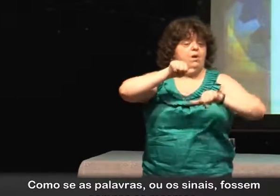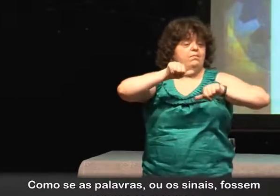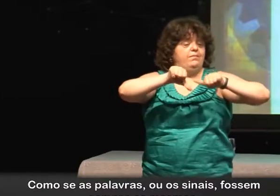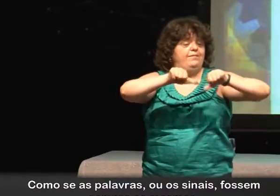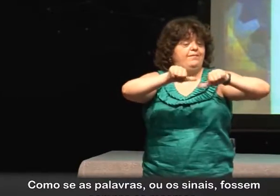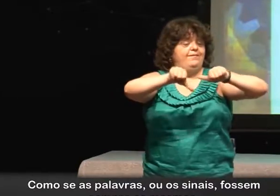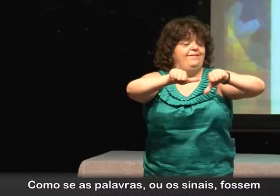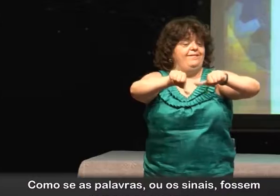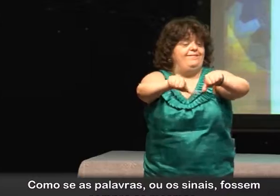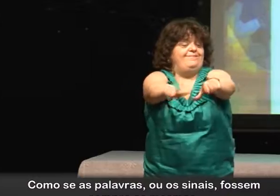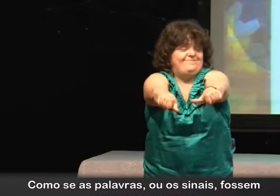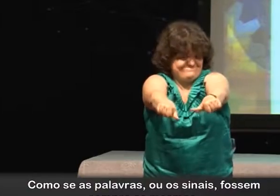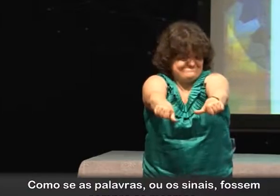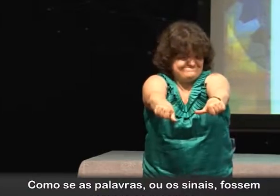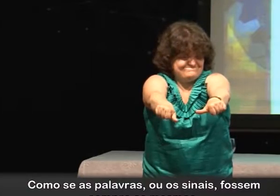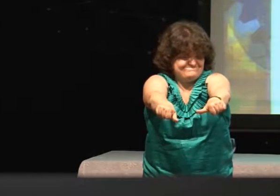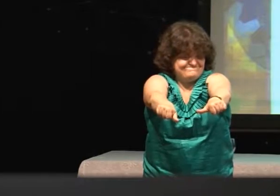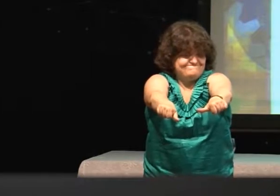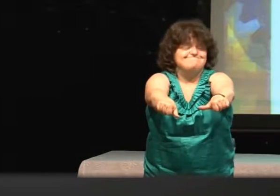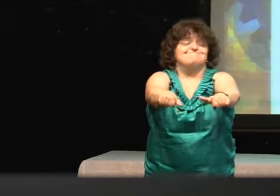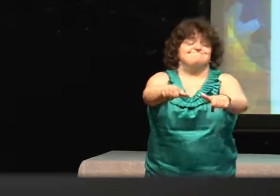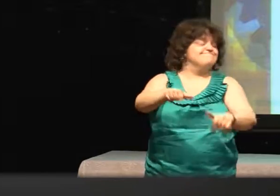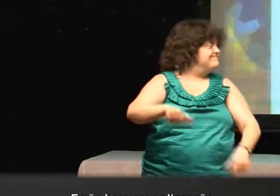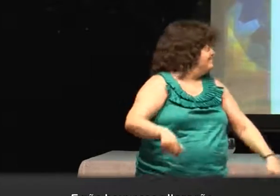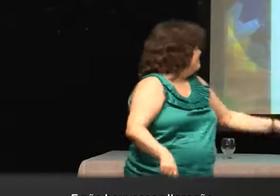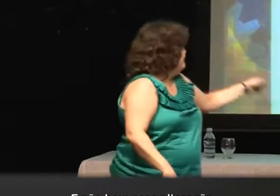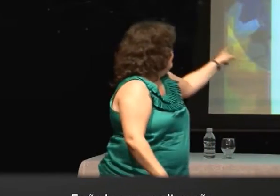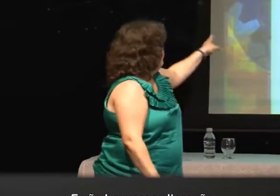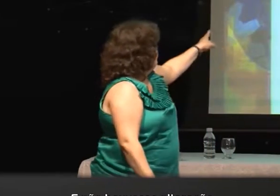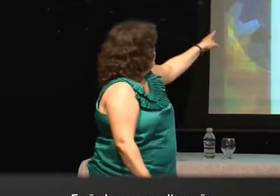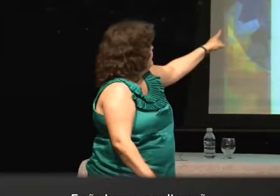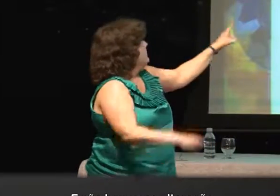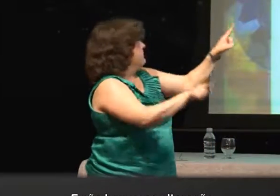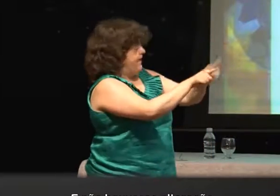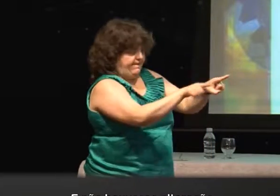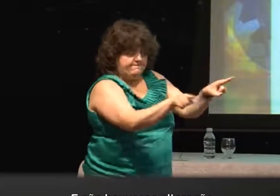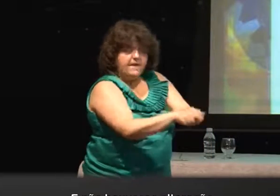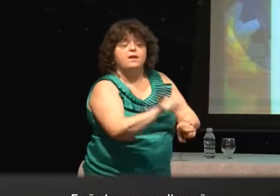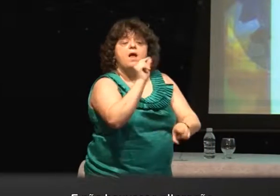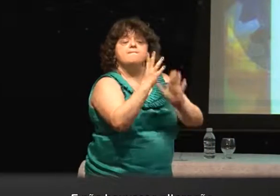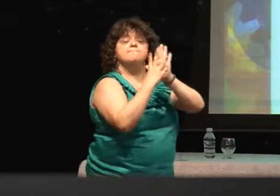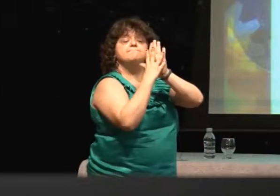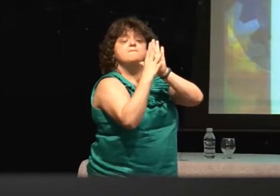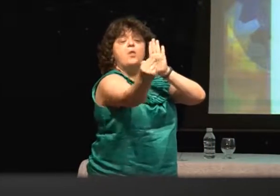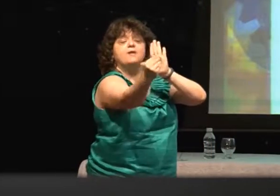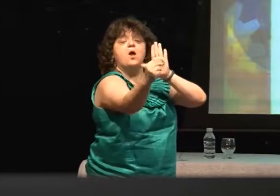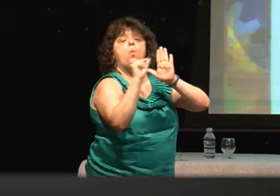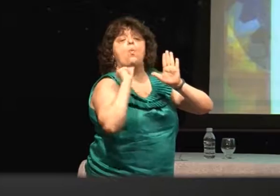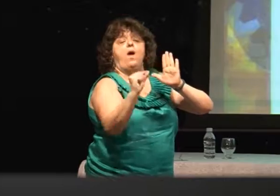fossem sempre os mesmos e não houvesse alteração.